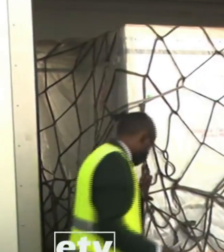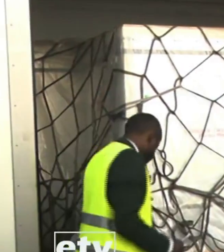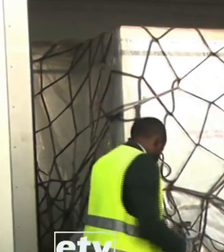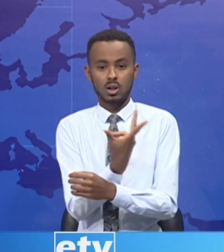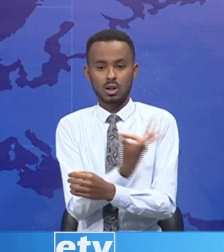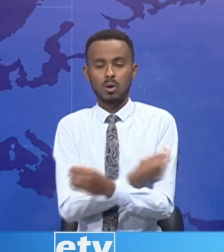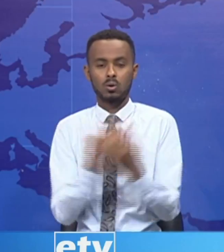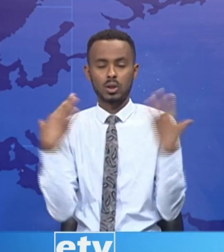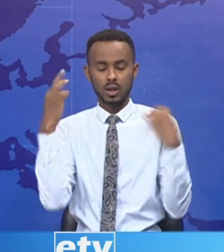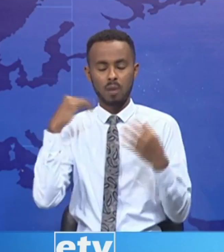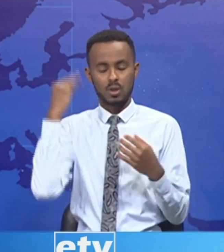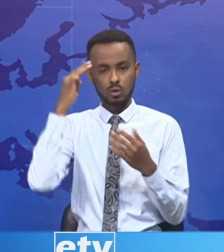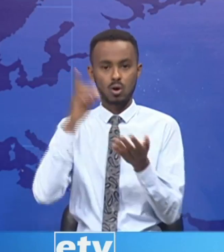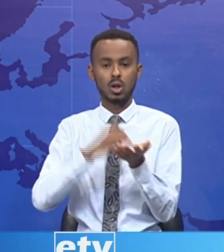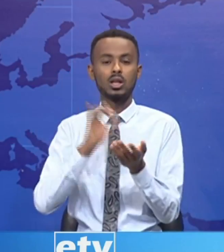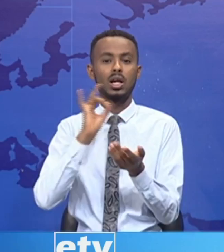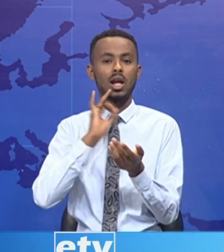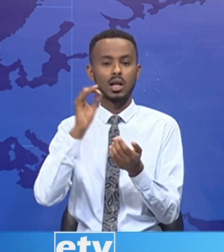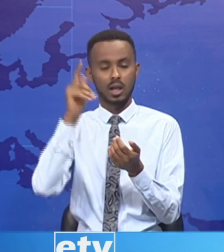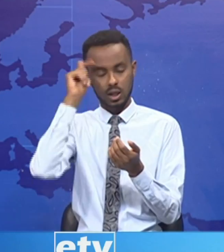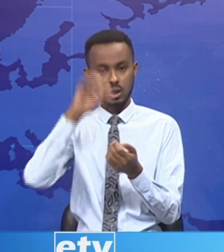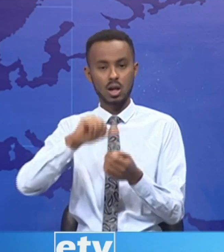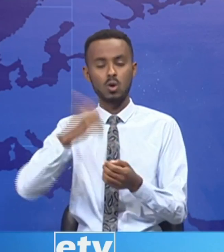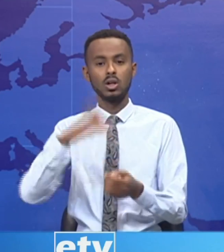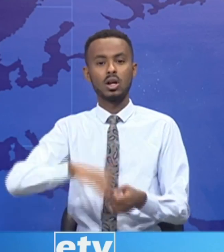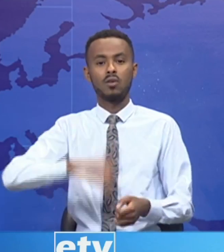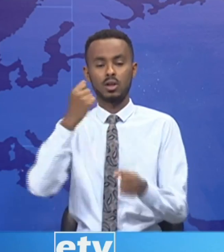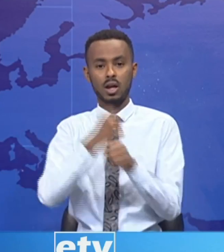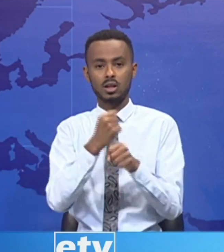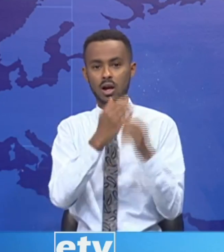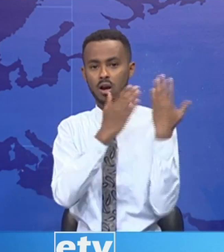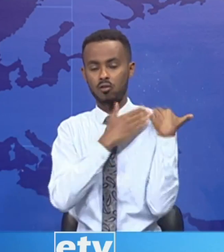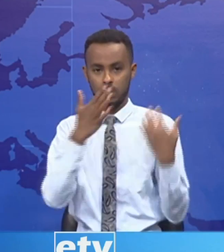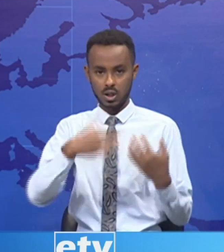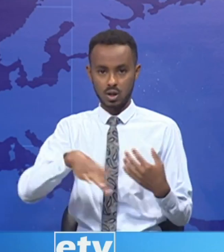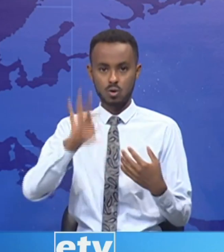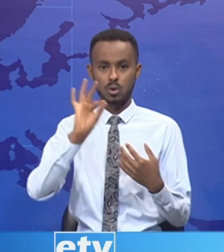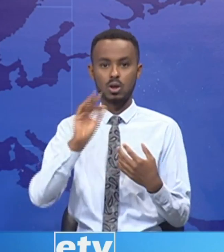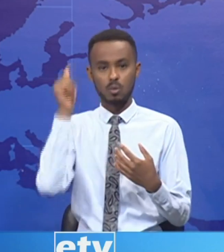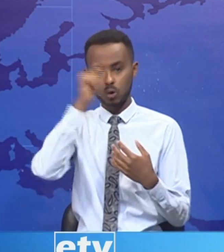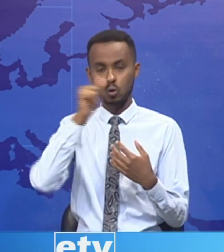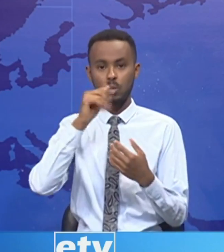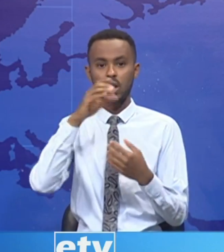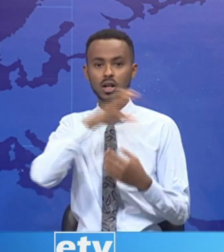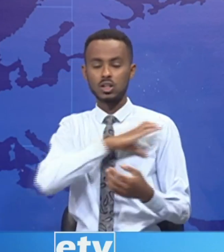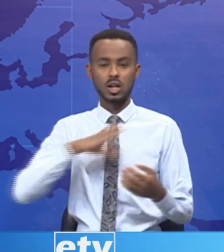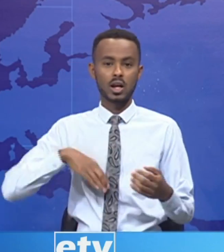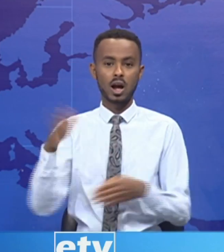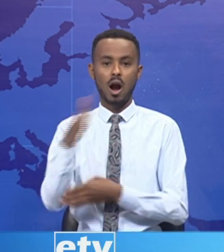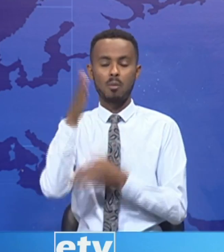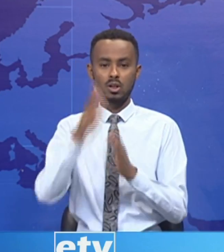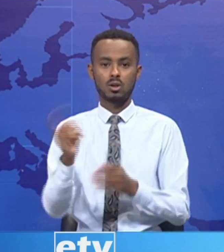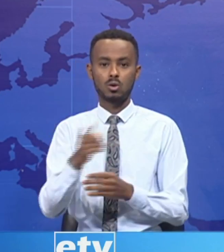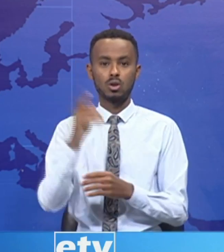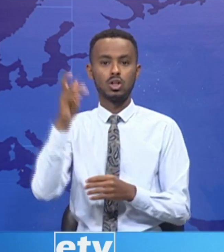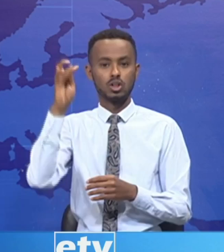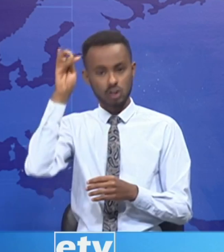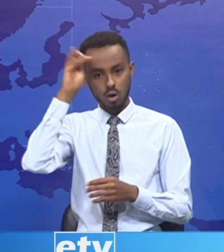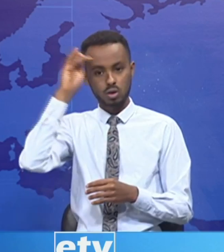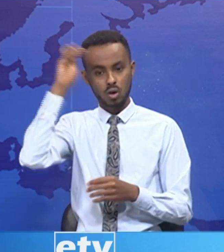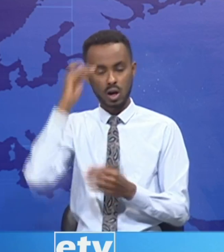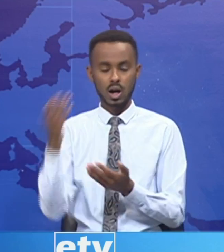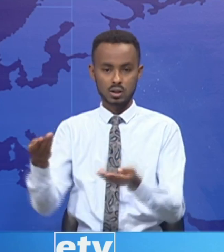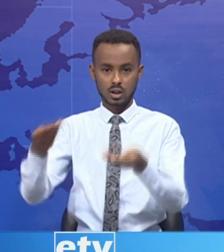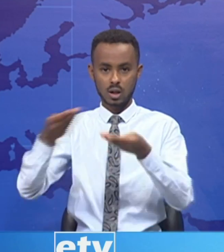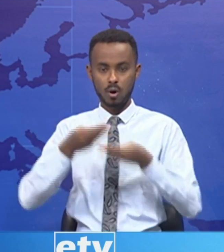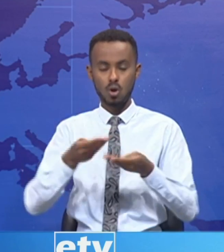ክትባቱን የጤና ሚኒስትሯ ዶክተር ሊያ ታደሰና ሌሎች ከፍተኛ የስራ ኃላፊዎች በተገኙበት በኢትዮጵያ የቻይና አምባሳደር የሆኑት ዣኦ ዣዋን